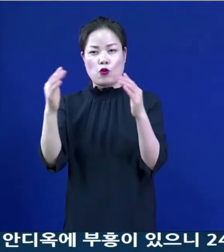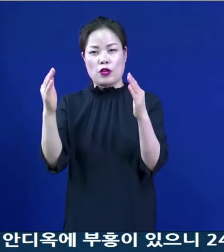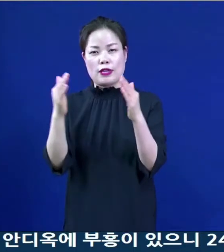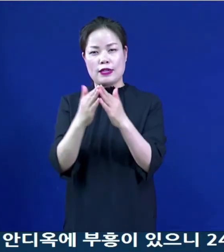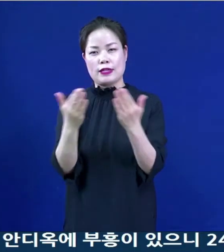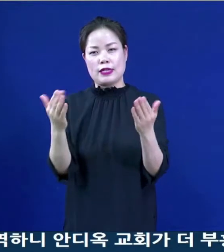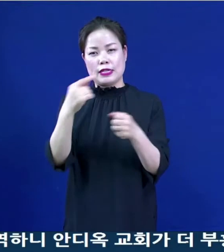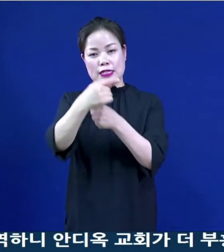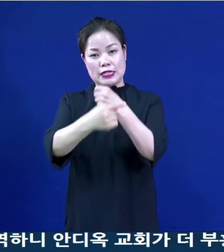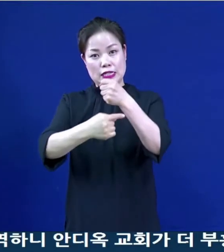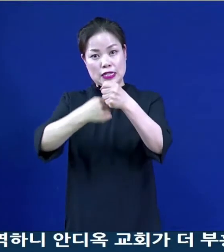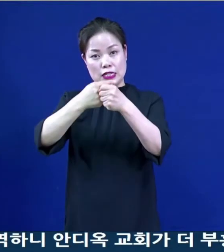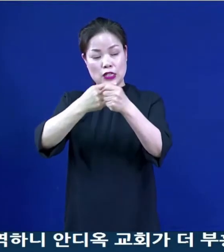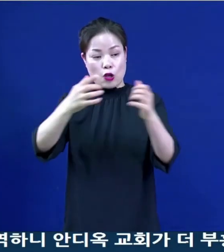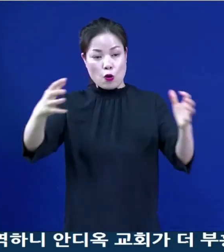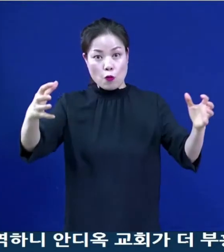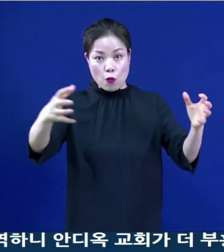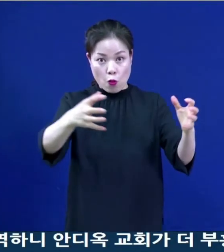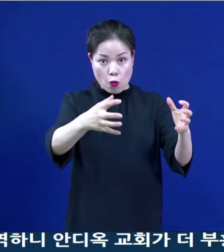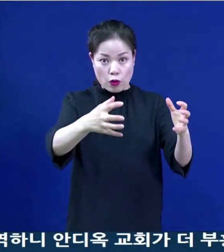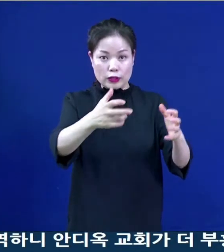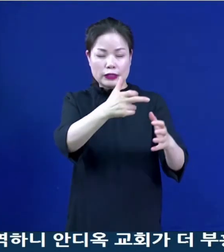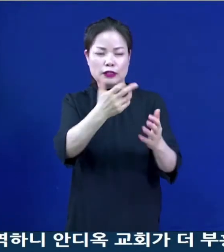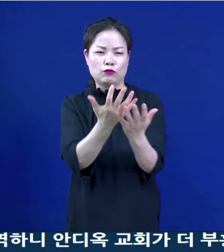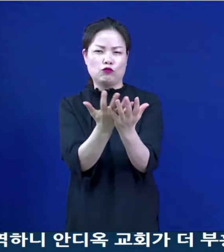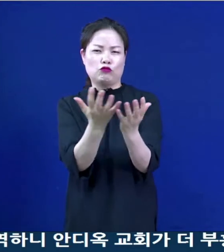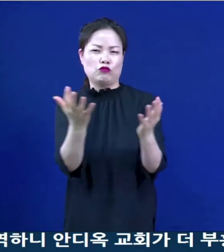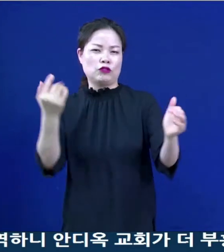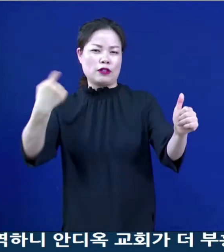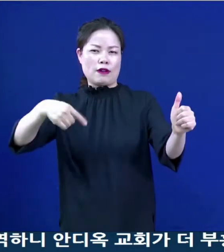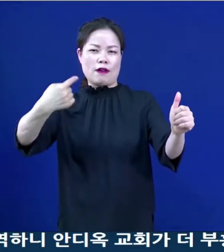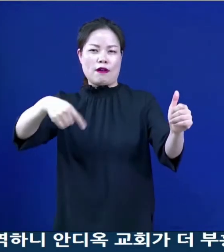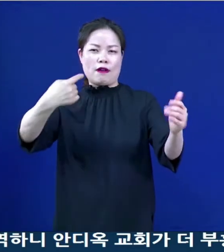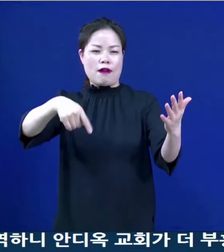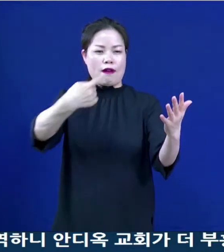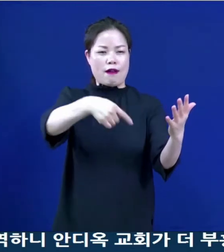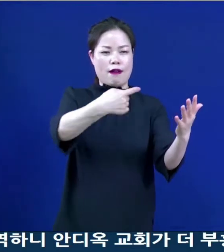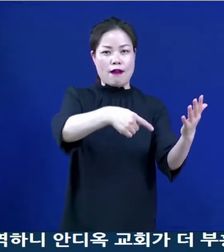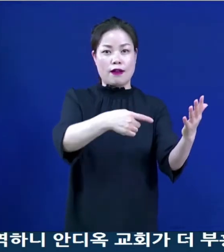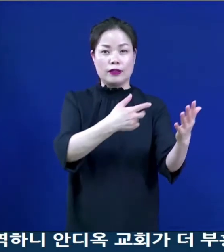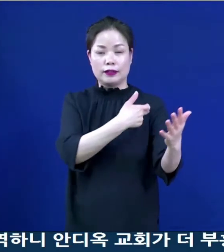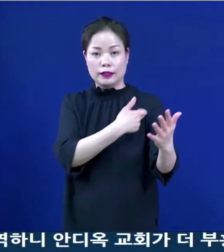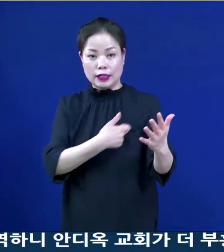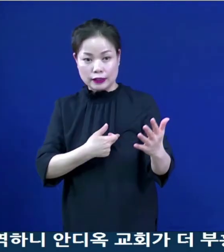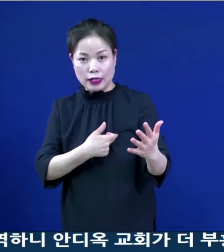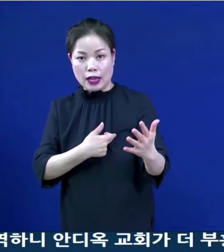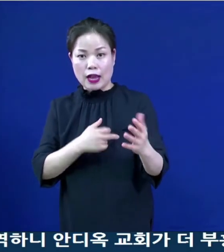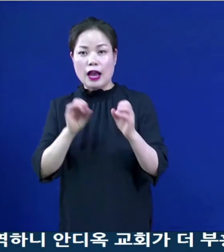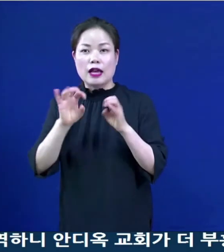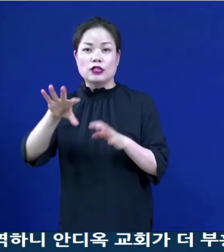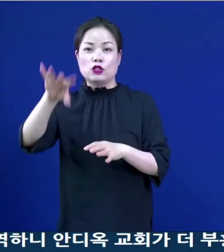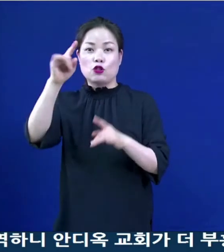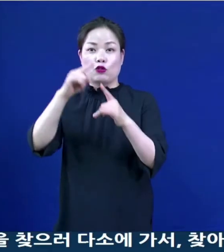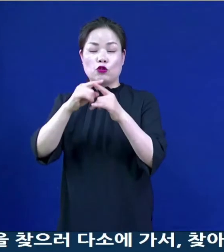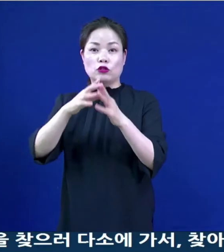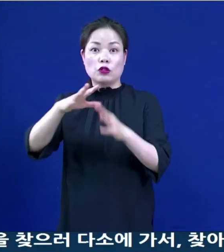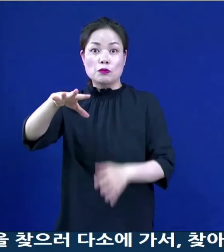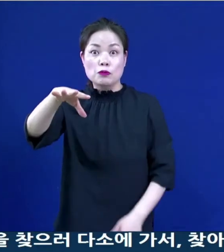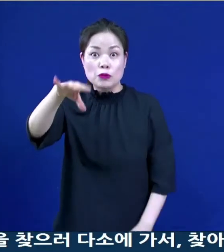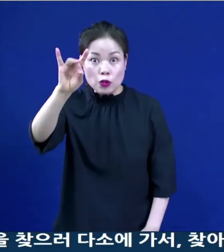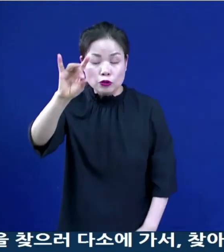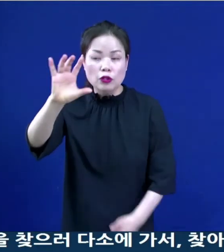교회에 1년간 모여 있어 큰 무리를 가르쳤고 제자들이 안디옥에서